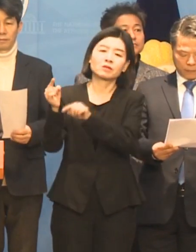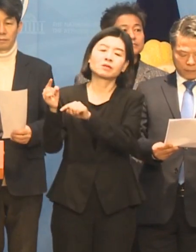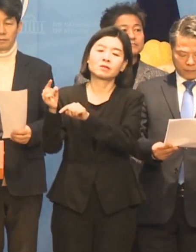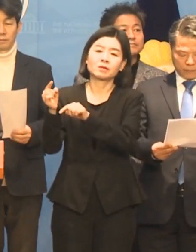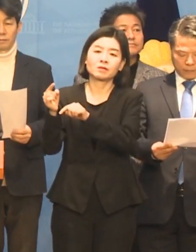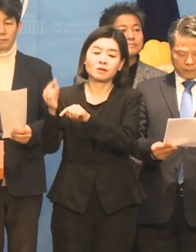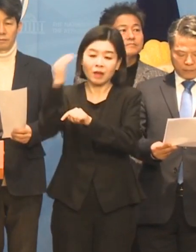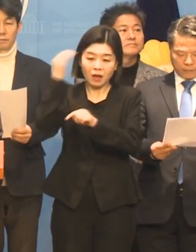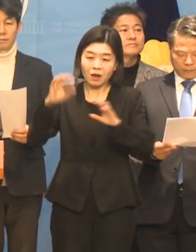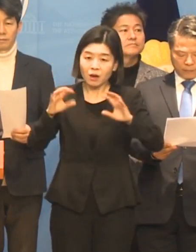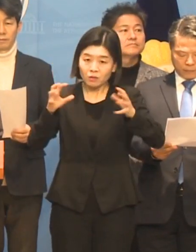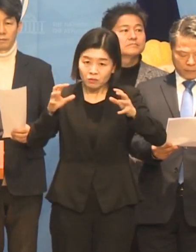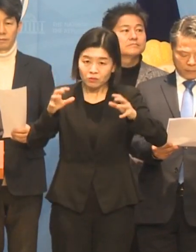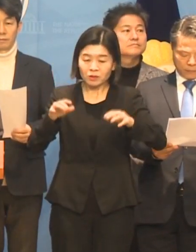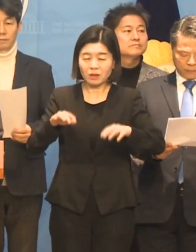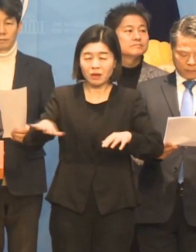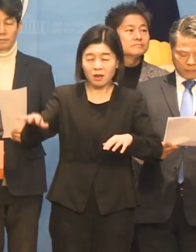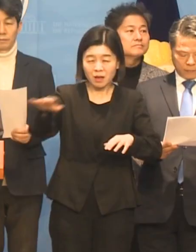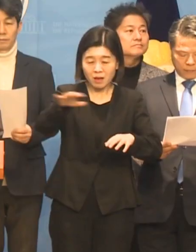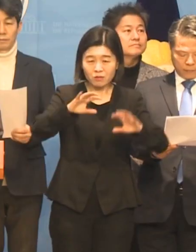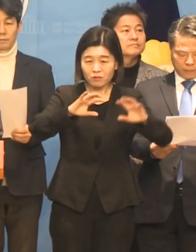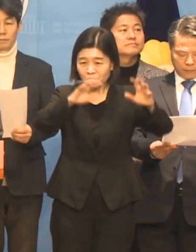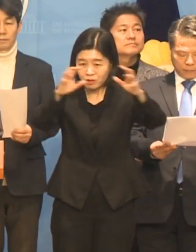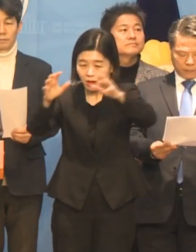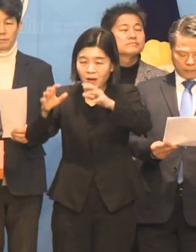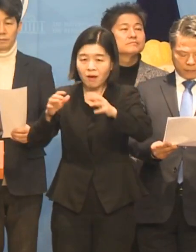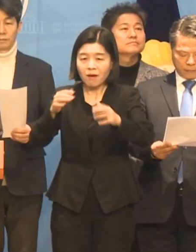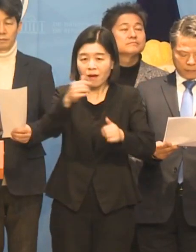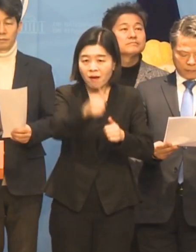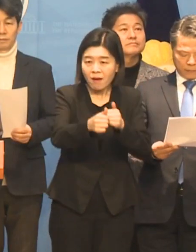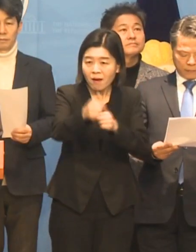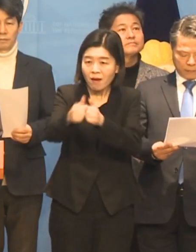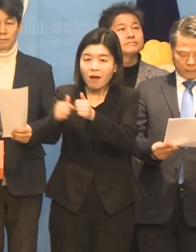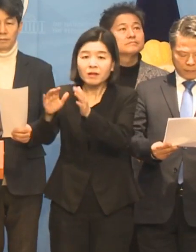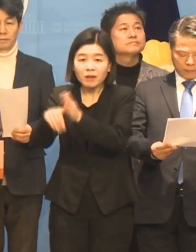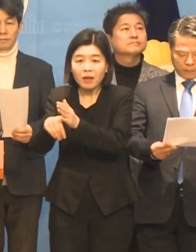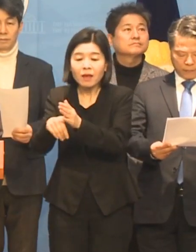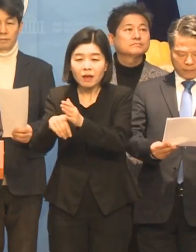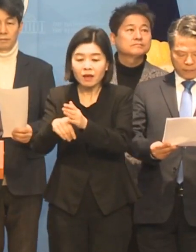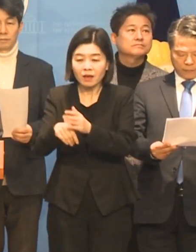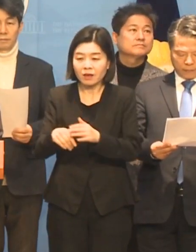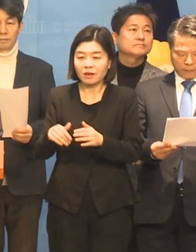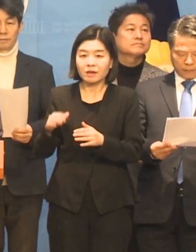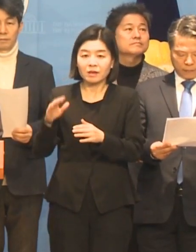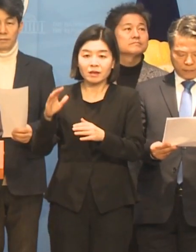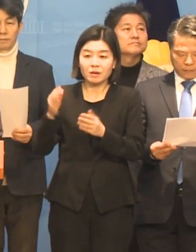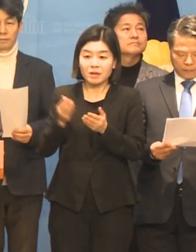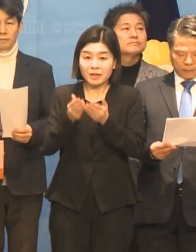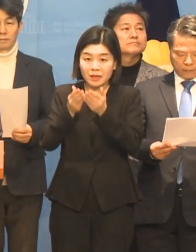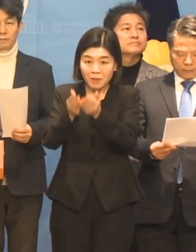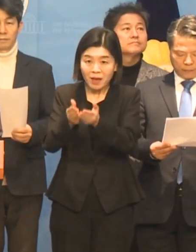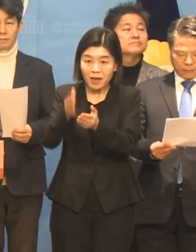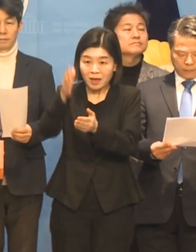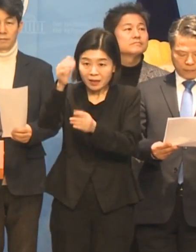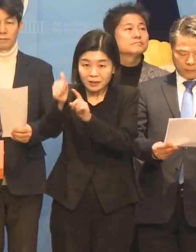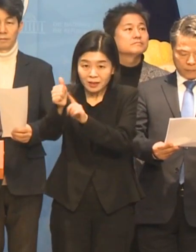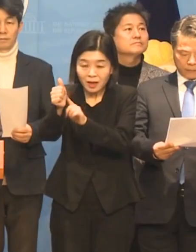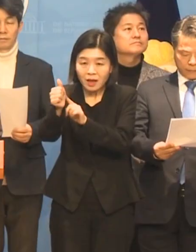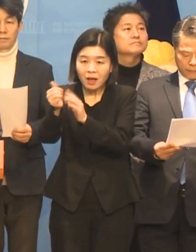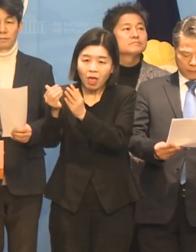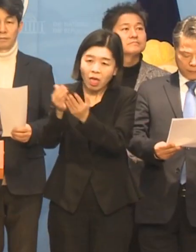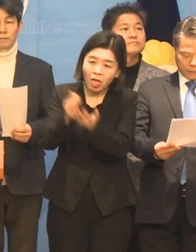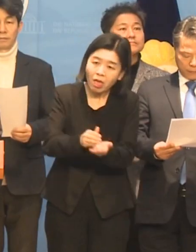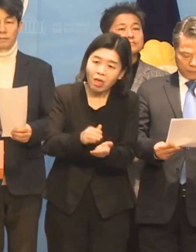대한민국이 거센 국제경제의 폭풍 속에서 돛을 펼치고 항해해야 할 때 선장이 배를 침몰시키려 한